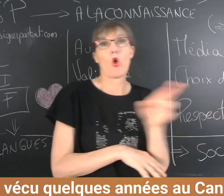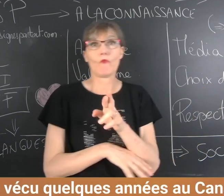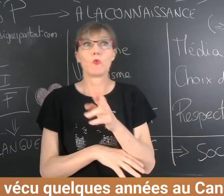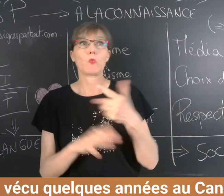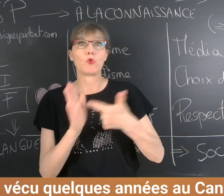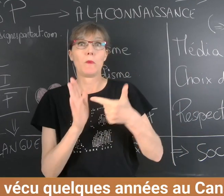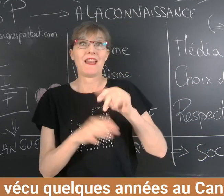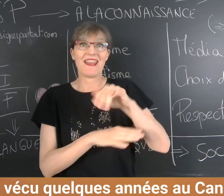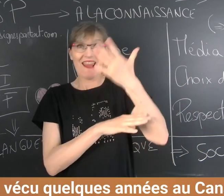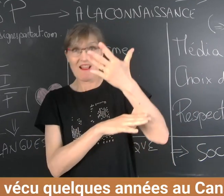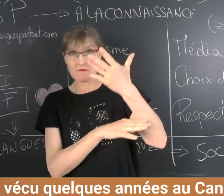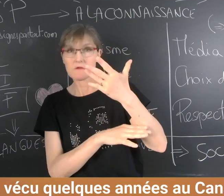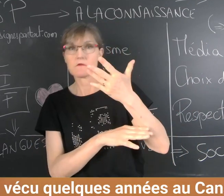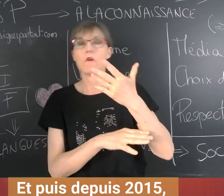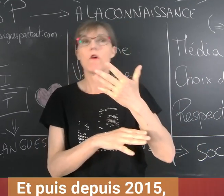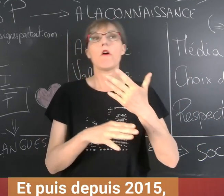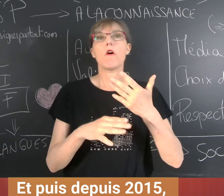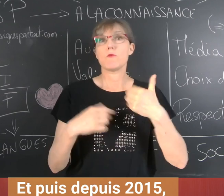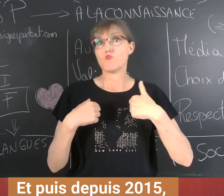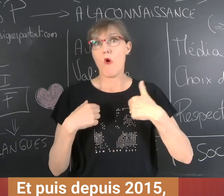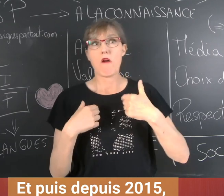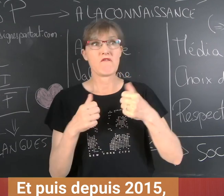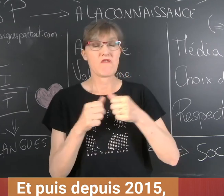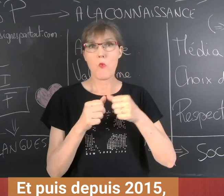alors on a vécu quelques années au Canada, et puis depuis 2015,